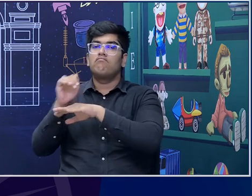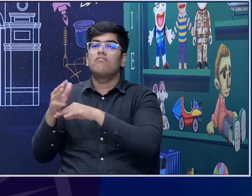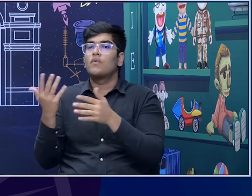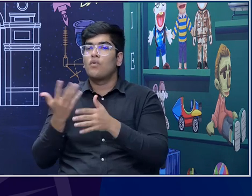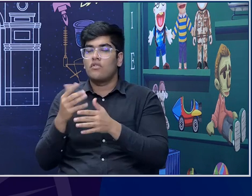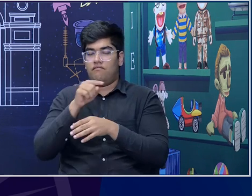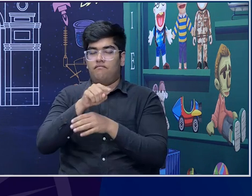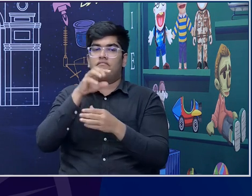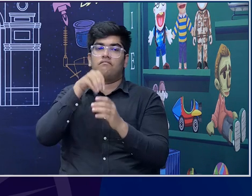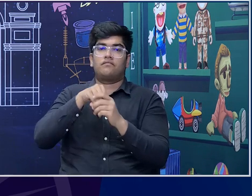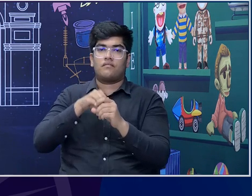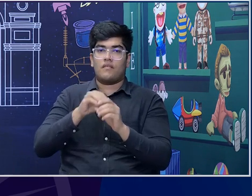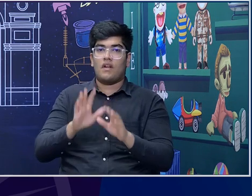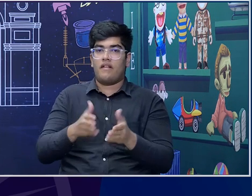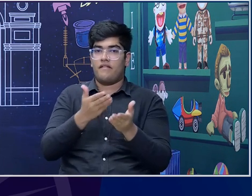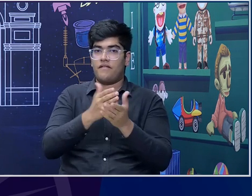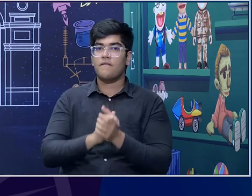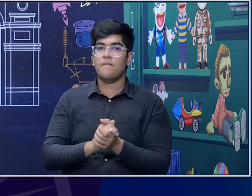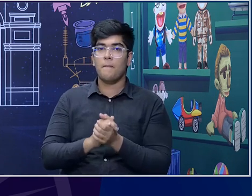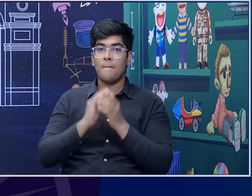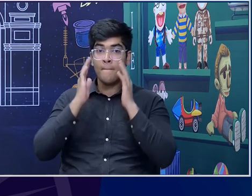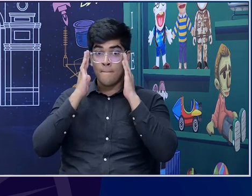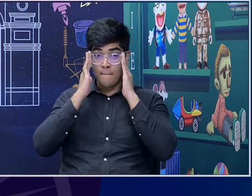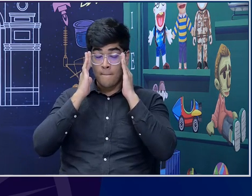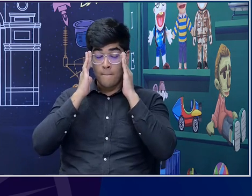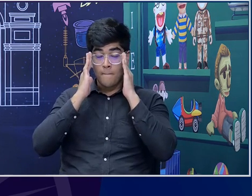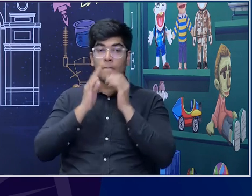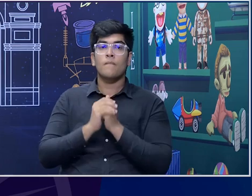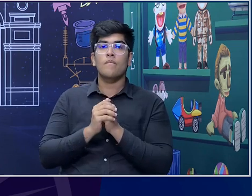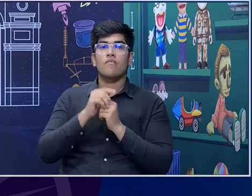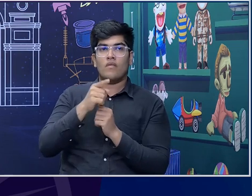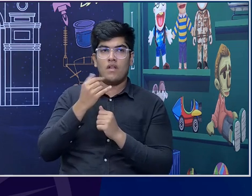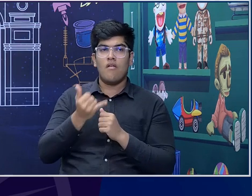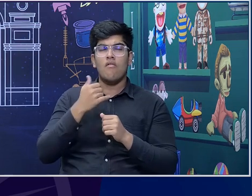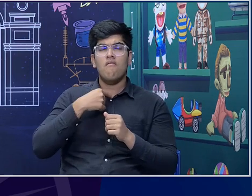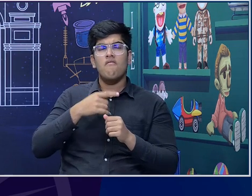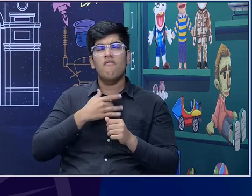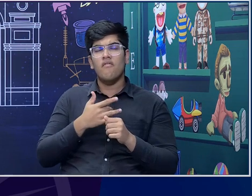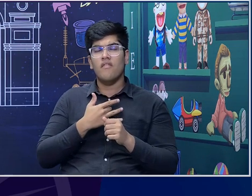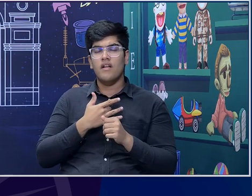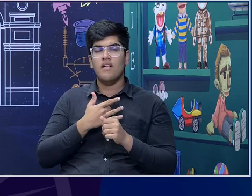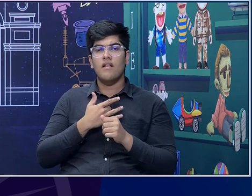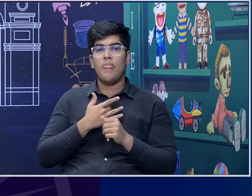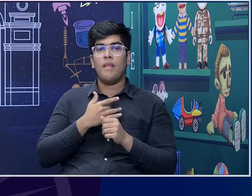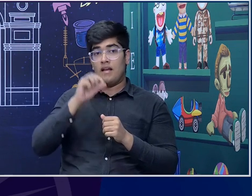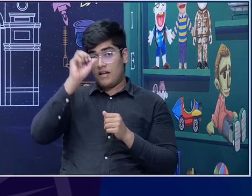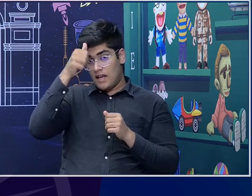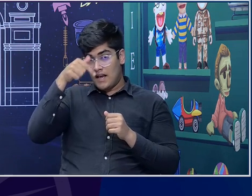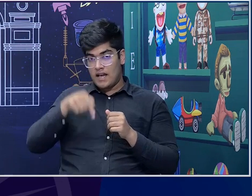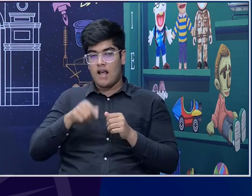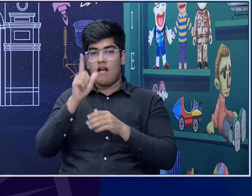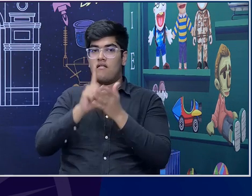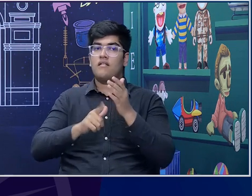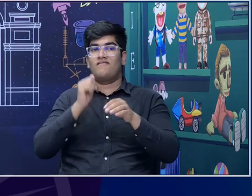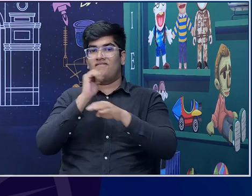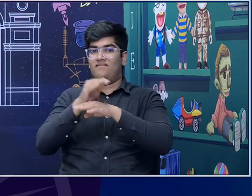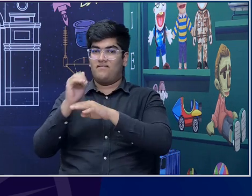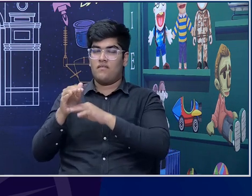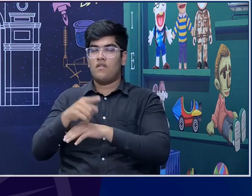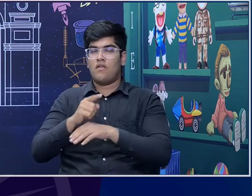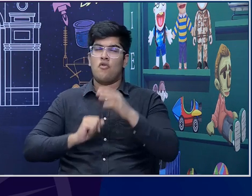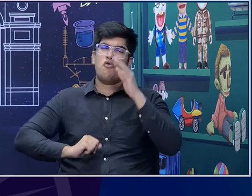संदेश भेजते थे मैं ऐसा माना जाता है कि जो भारत की डाक सेवा है, वो दुनिया की सबसे बड़ी डाक सेवा है